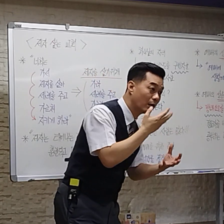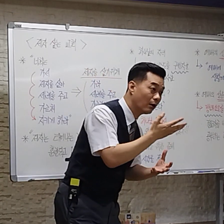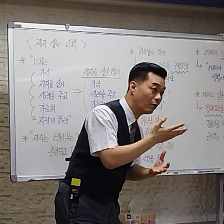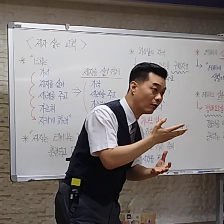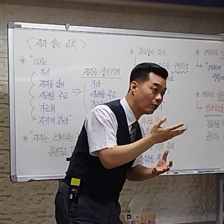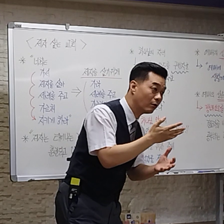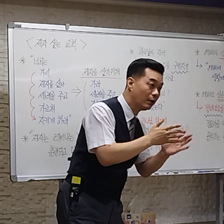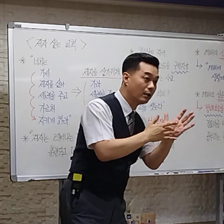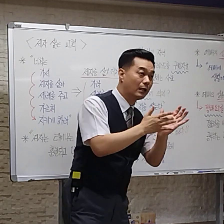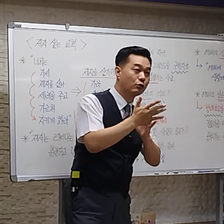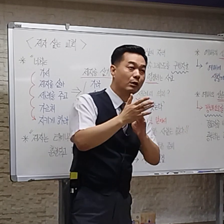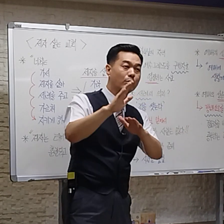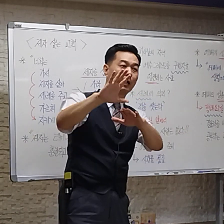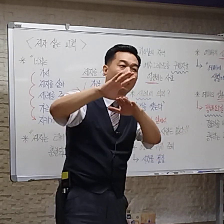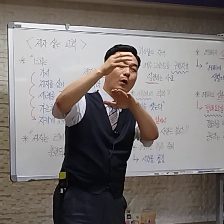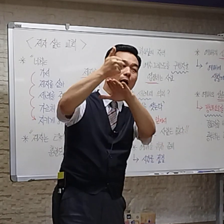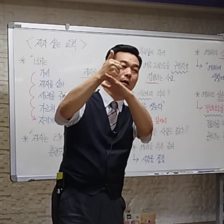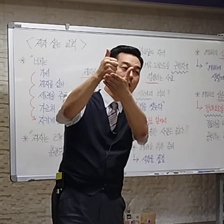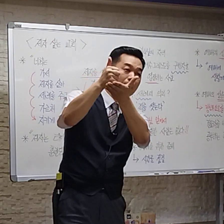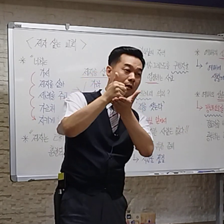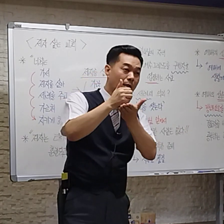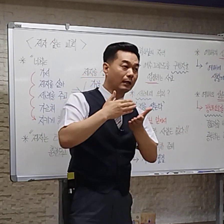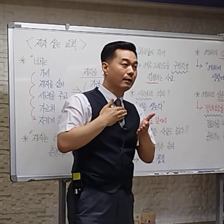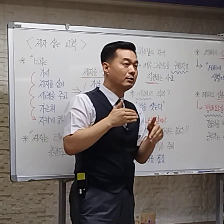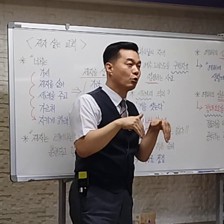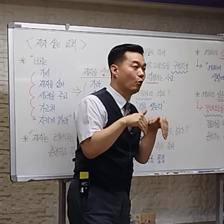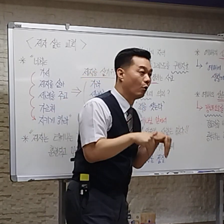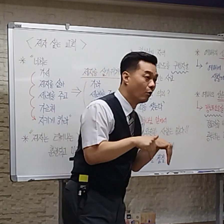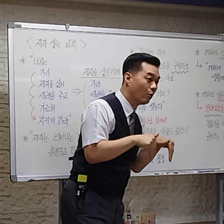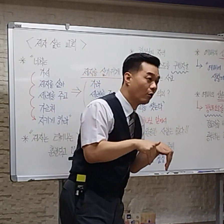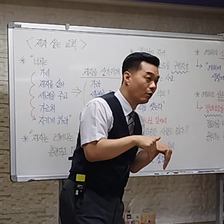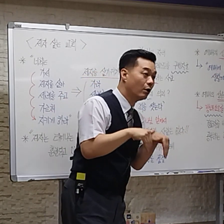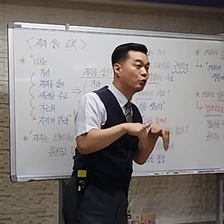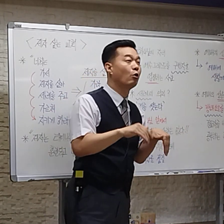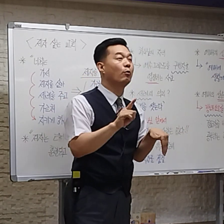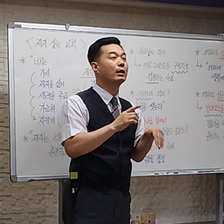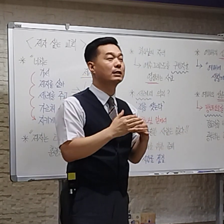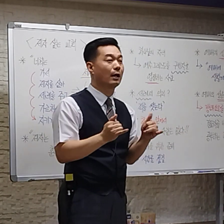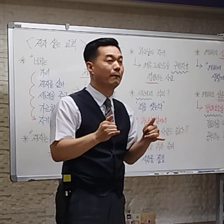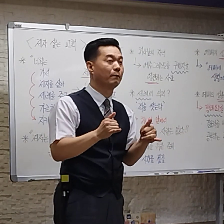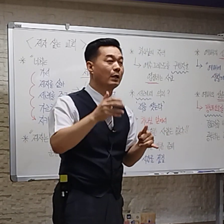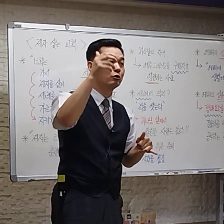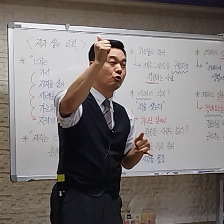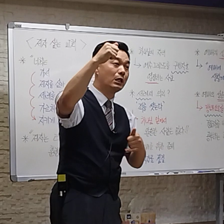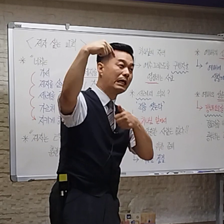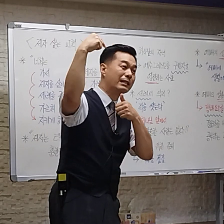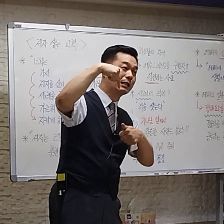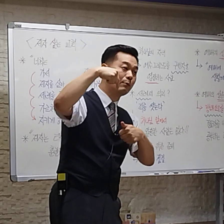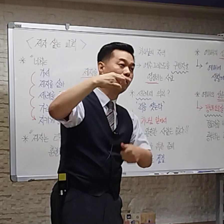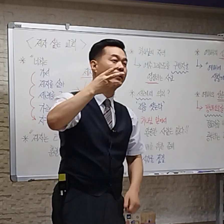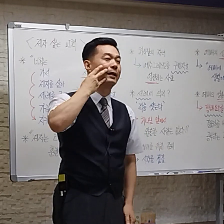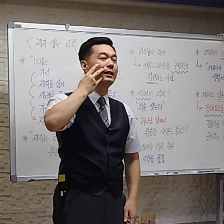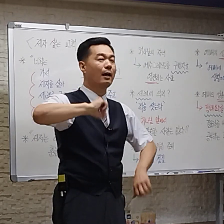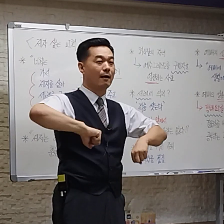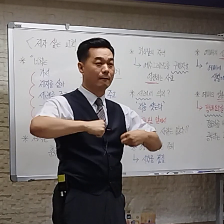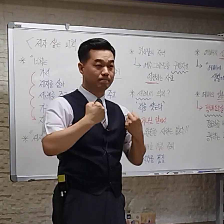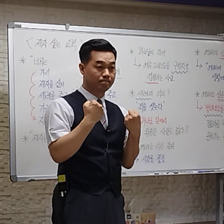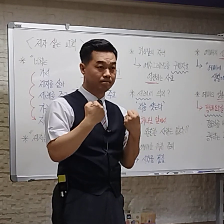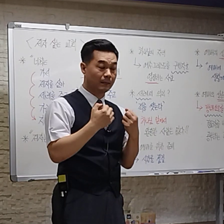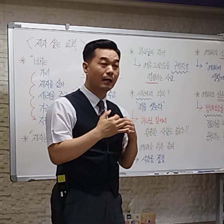거잖아요. 예수님은 나의 왕, 나는 종. 종은 뭐 하는 사람? 주인이 시키면 이해하는